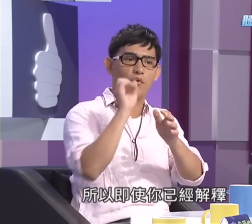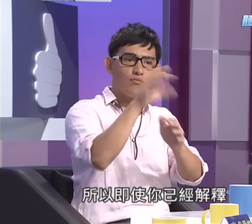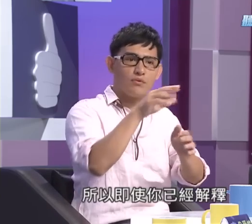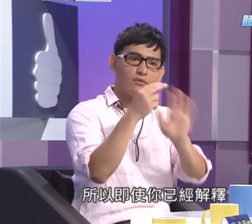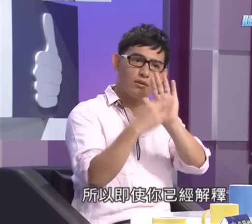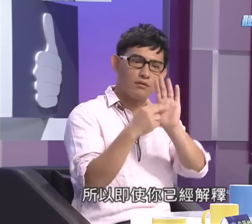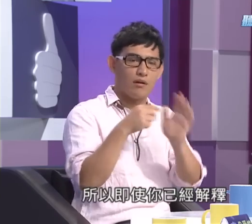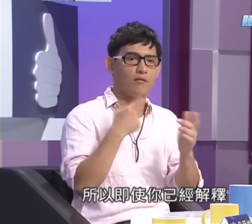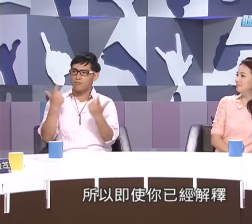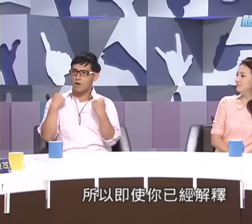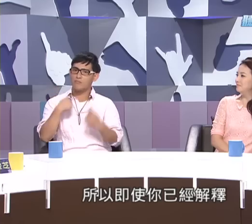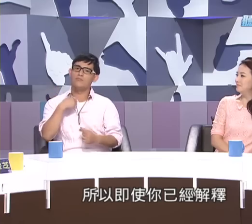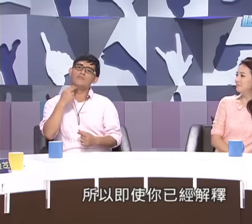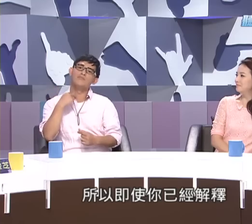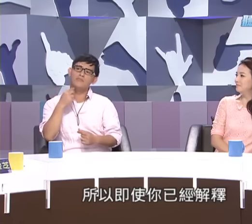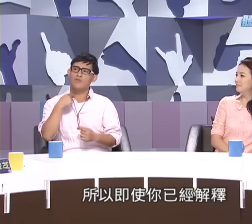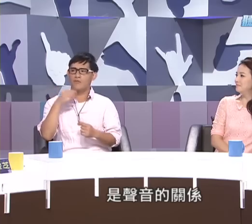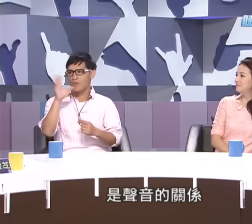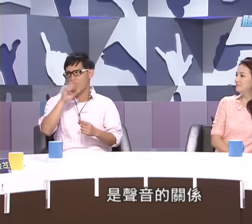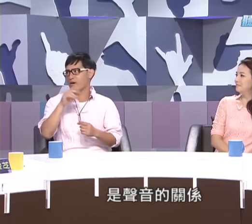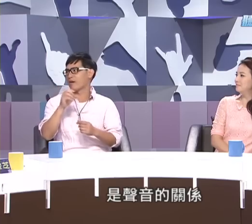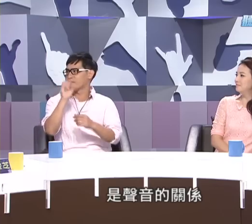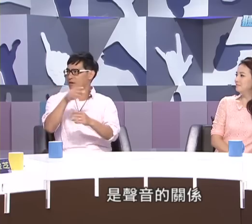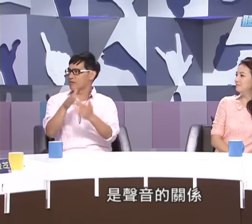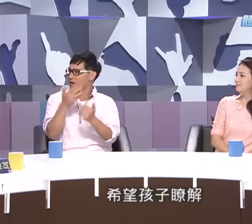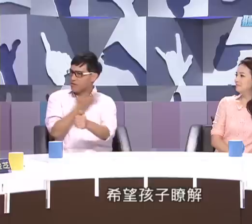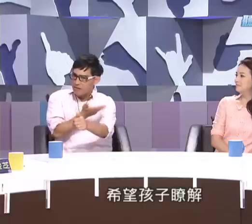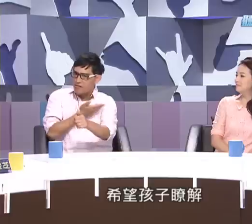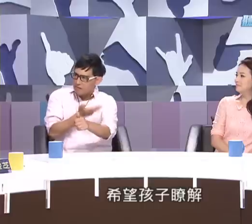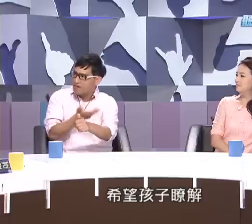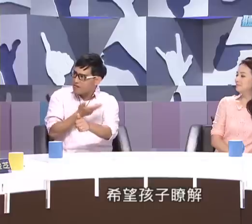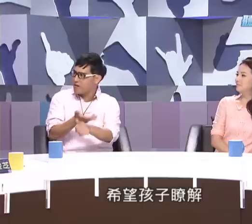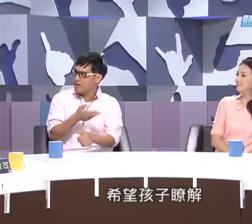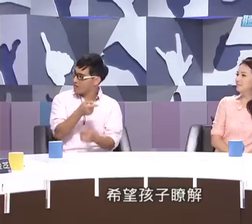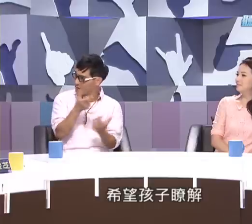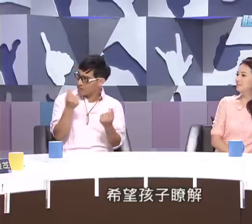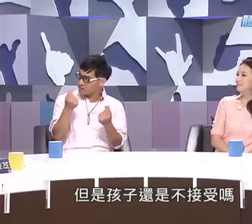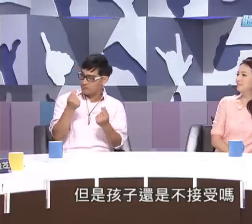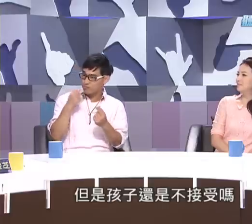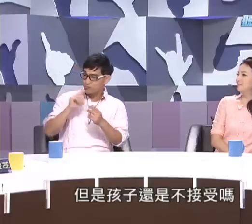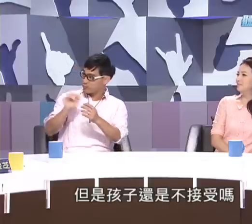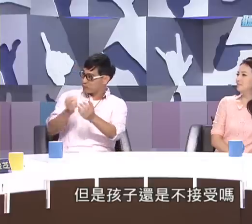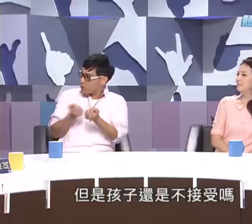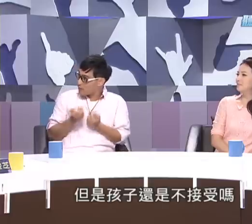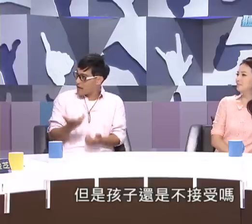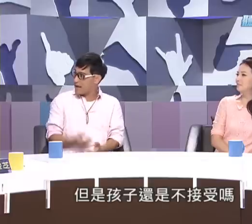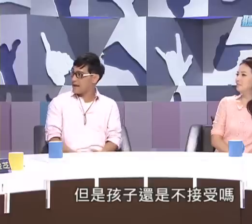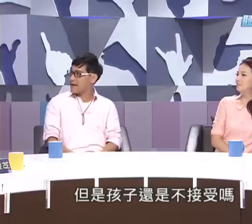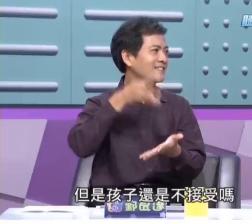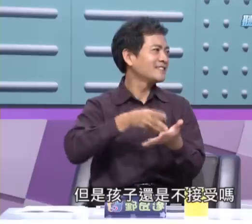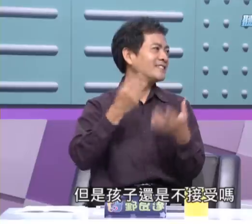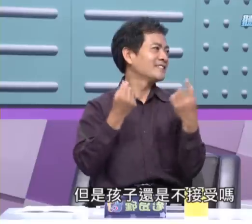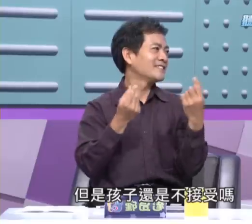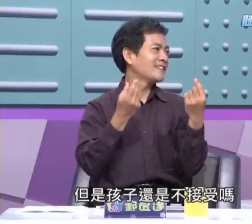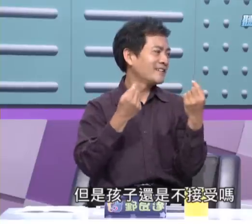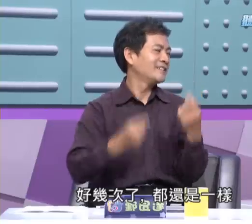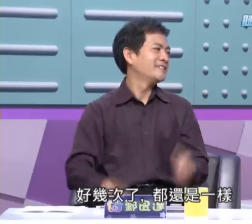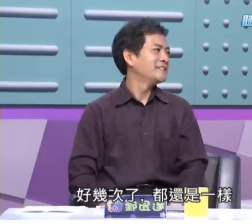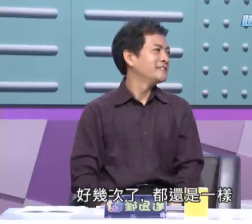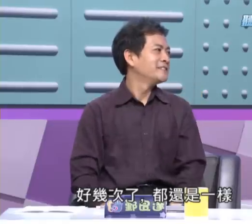即使你已经解释，是声音的关系，希望孩子了解，但是孩子还是不接受吗？好几次了，都